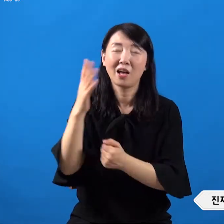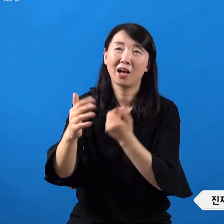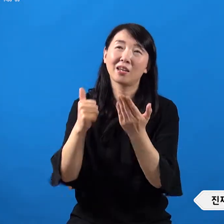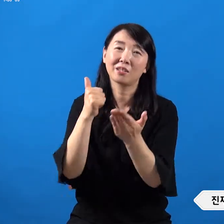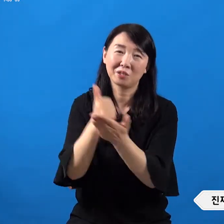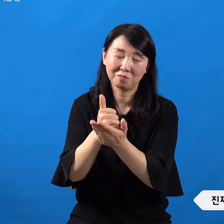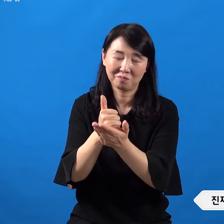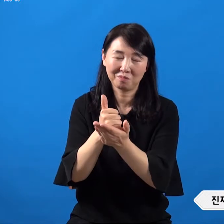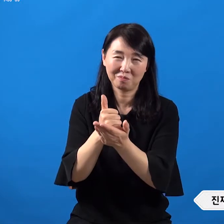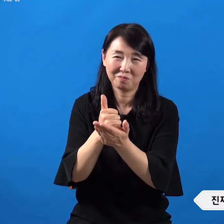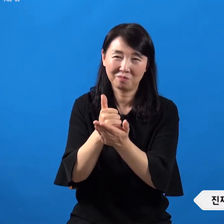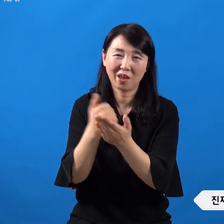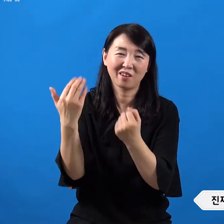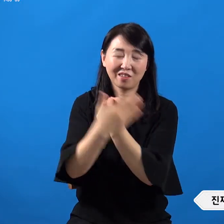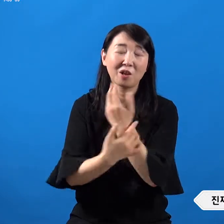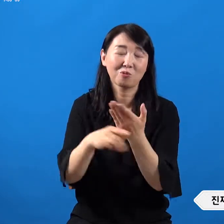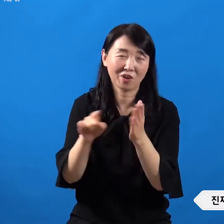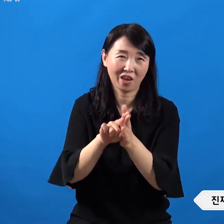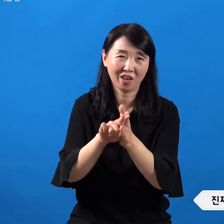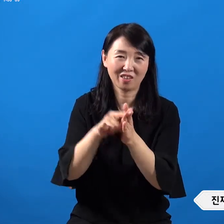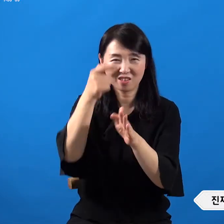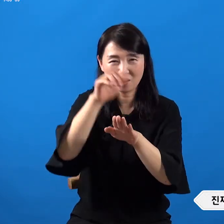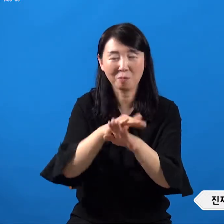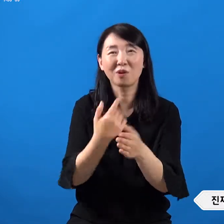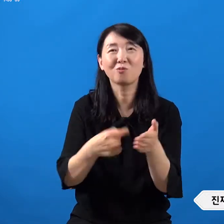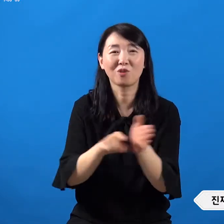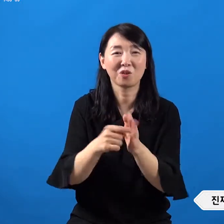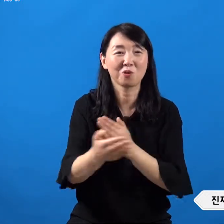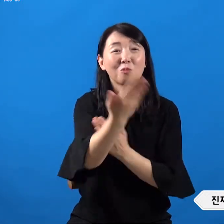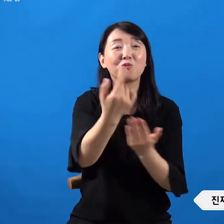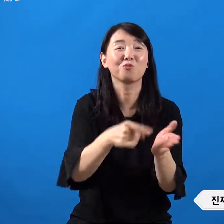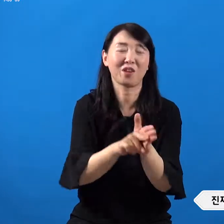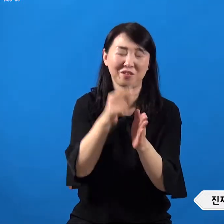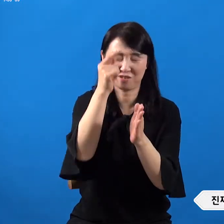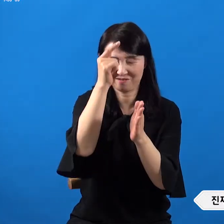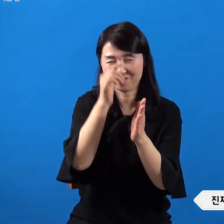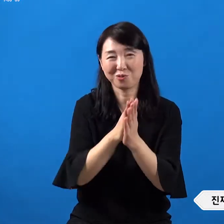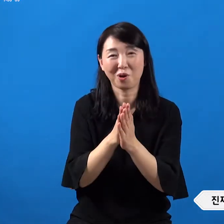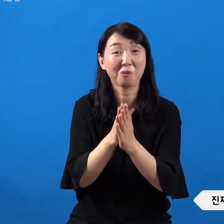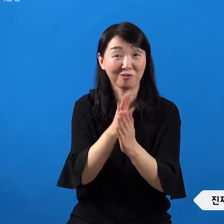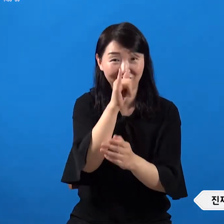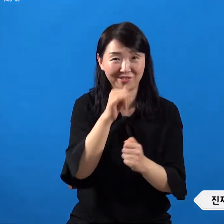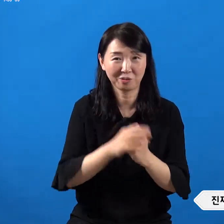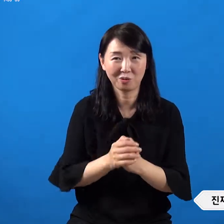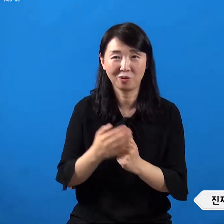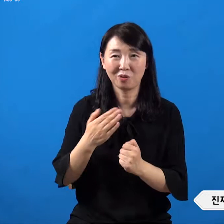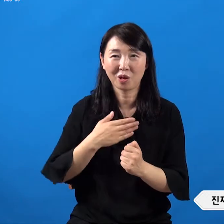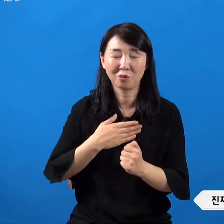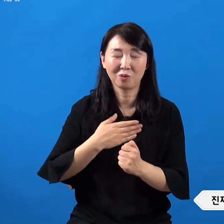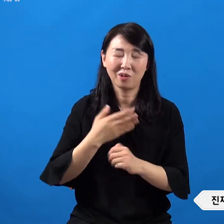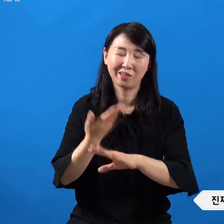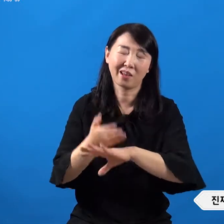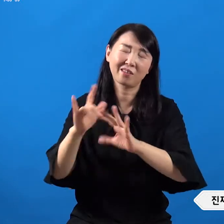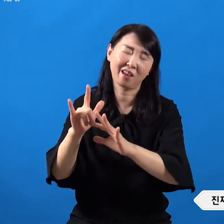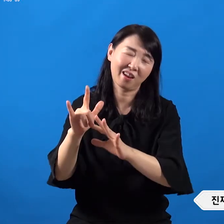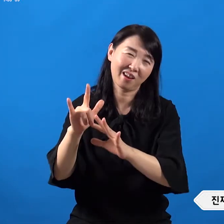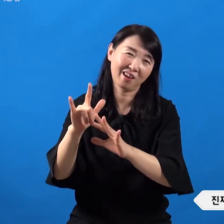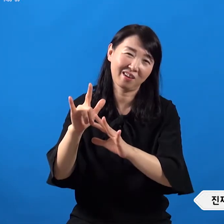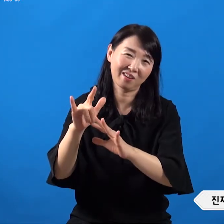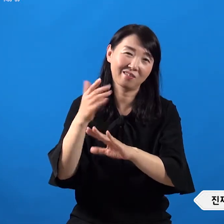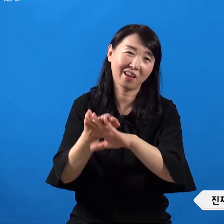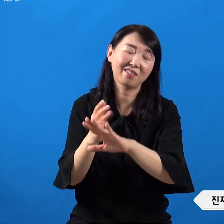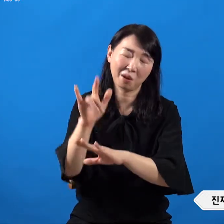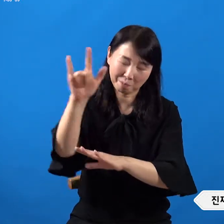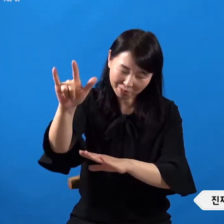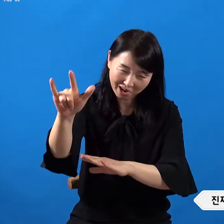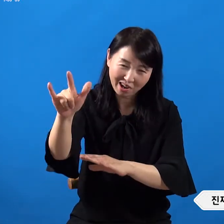하나님의 은혜를 위해 여러분들을 위해 기도하고 있다는 사실을 알고 계십니까? 저도 해외 집회 일정이 있을 때마다